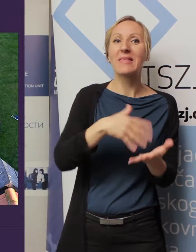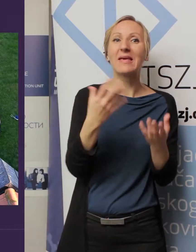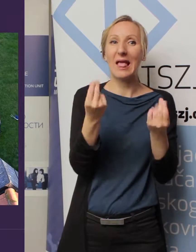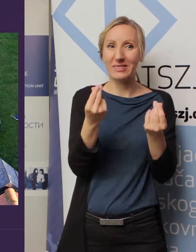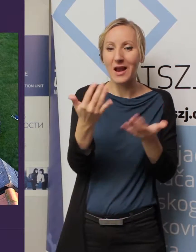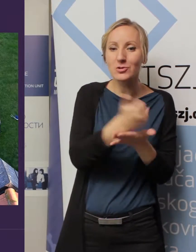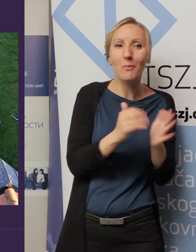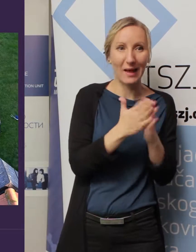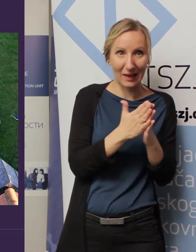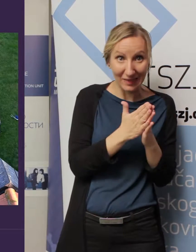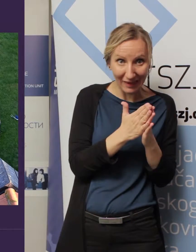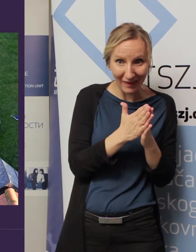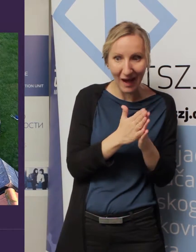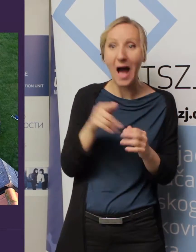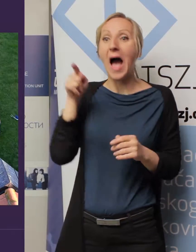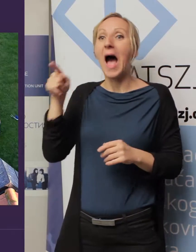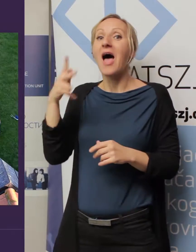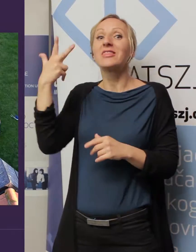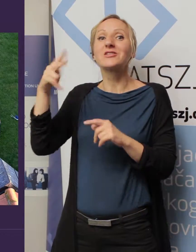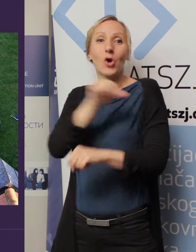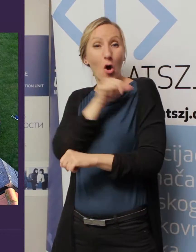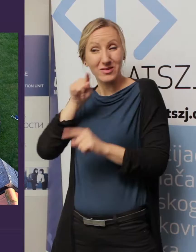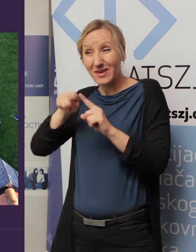skupljenih prve godine za knjige, poslednje godine smo imali